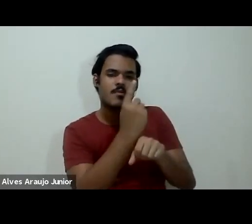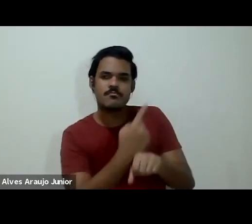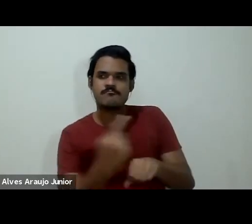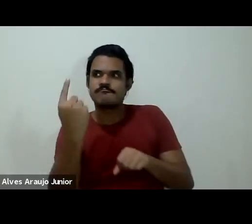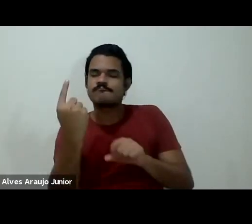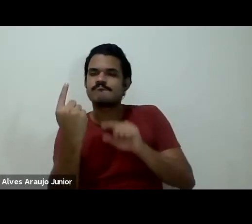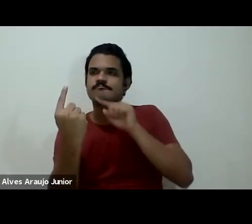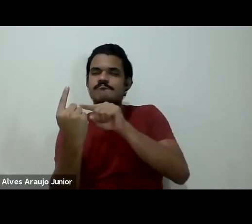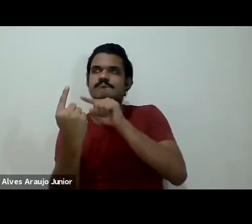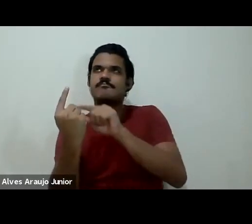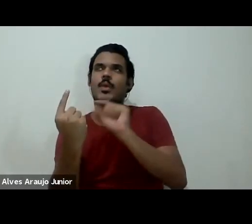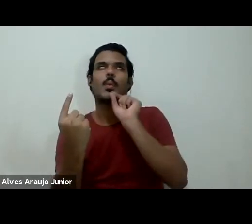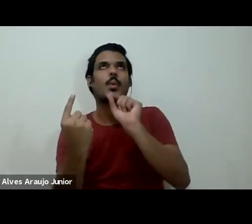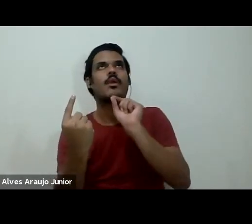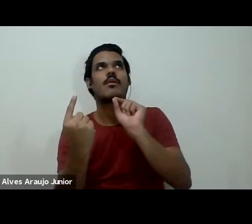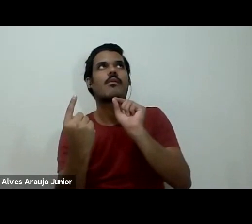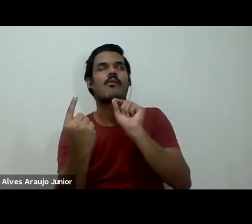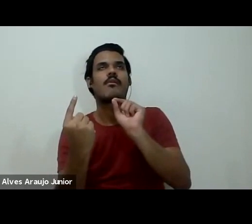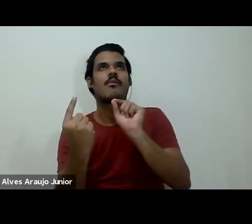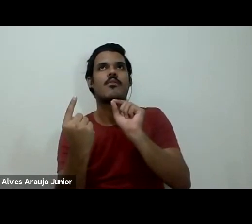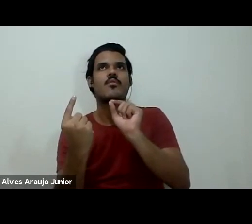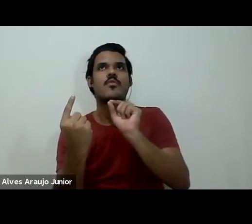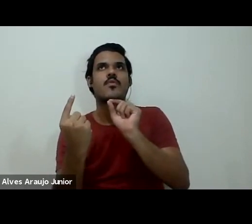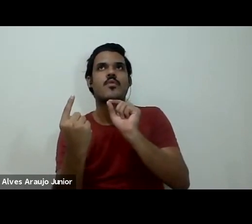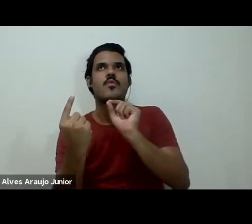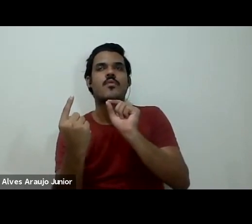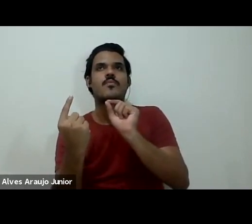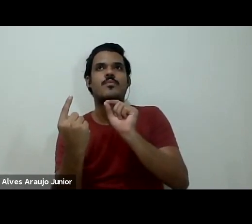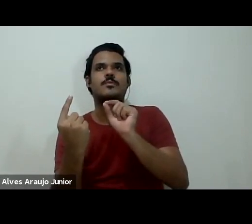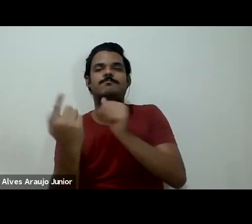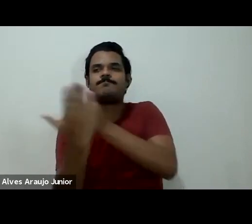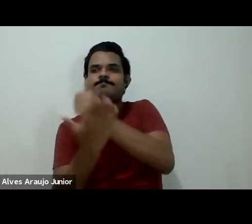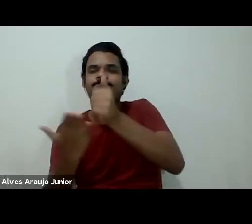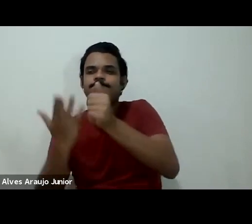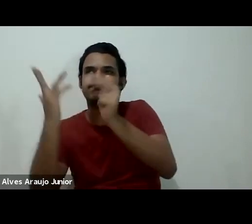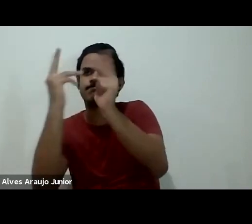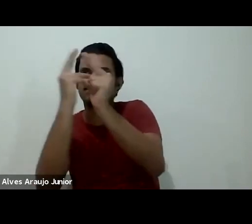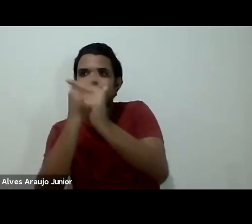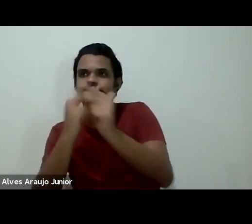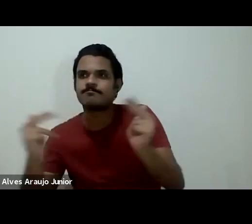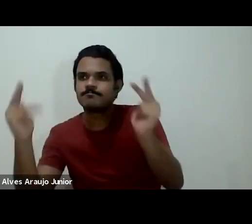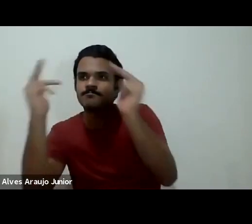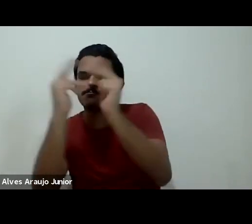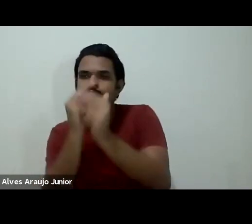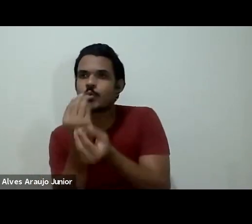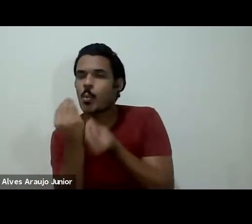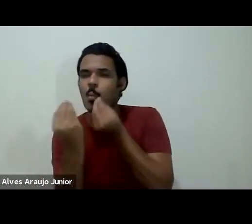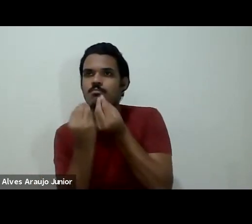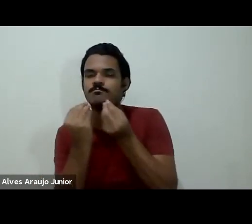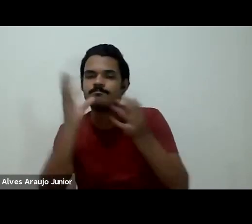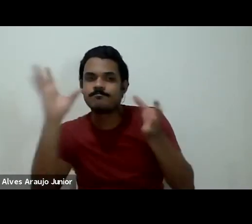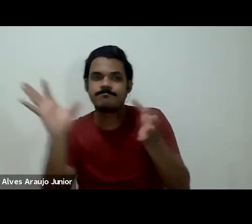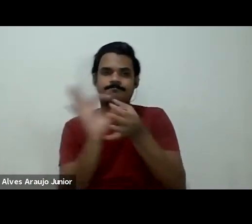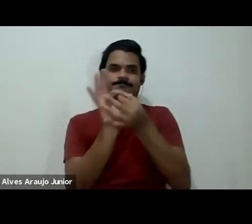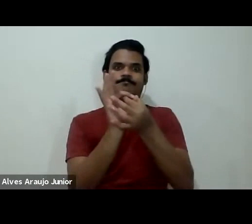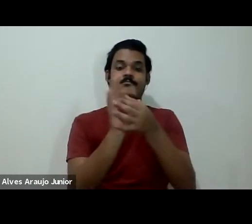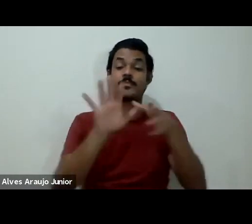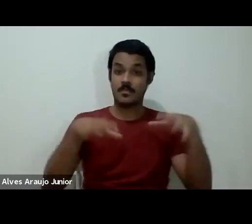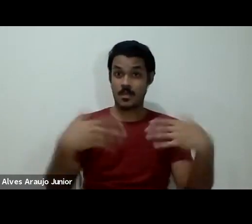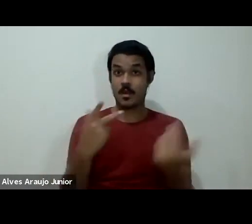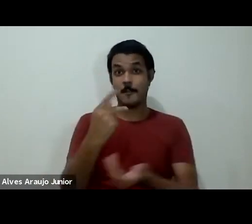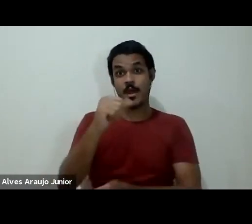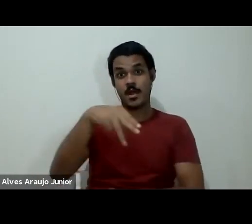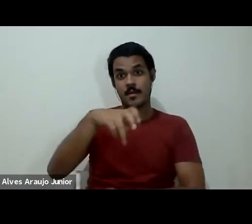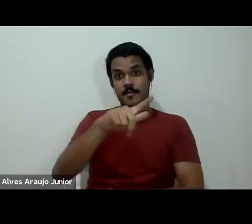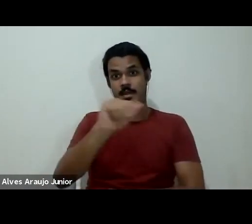condicionar a natureza do filme, a estética do filme. Então, é também, Pamela, um estudo de